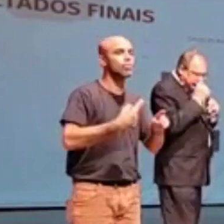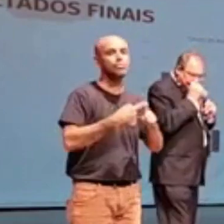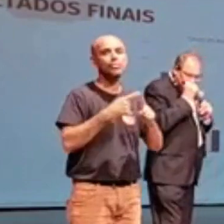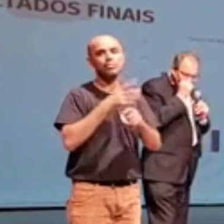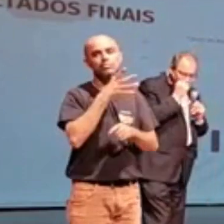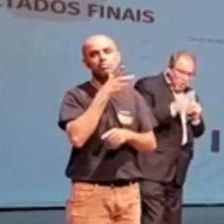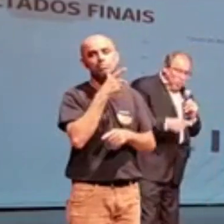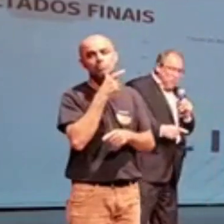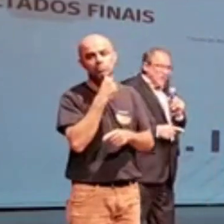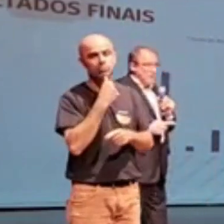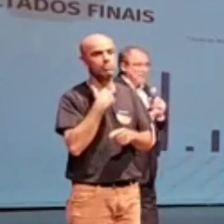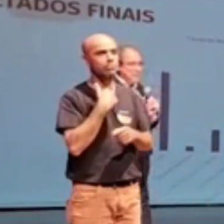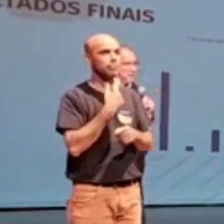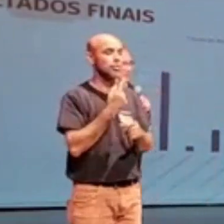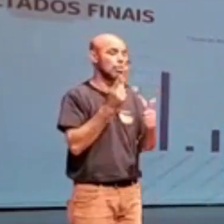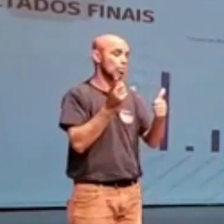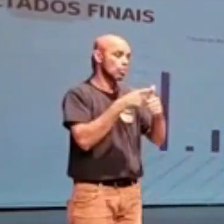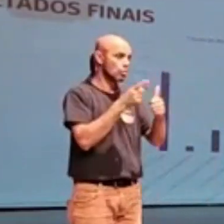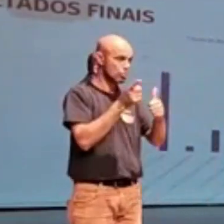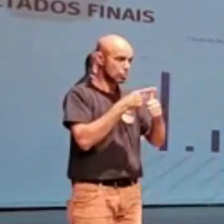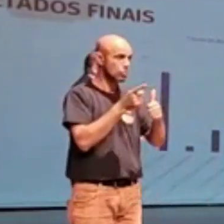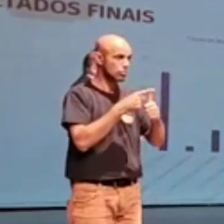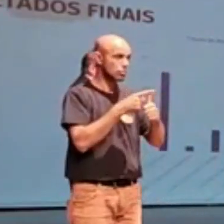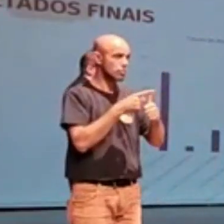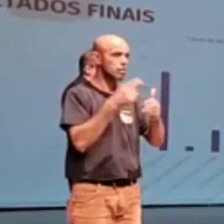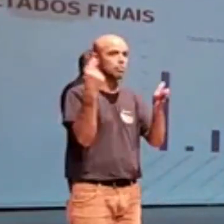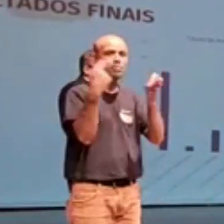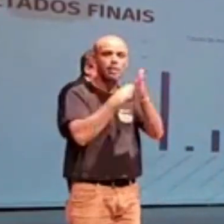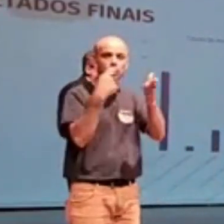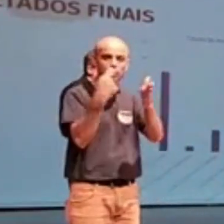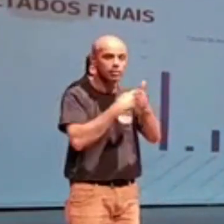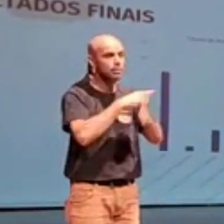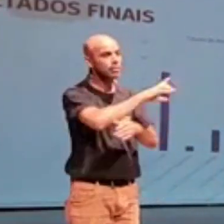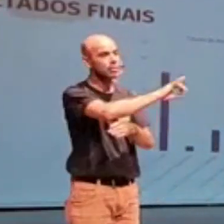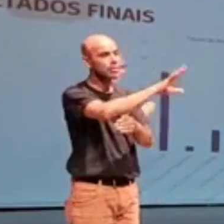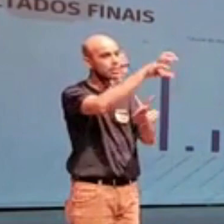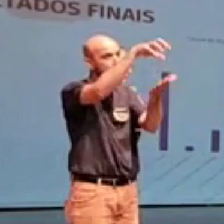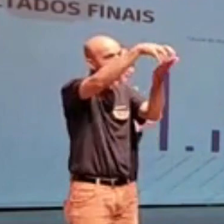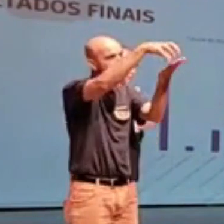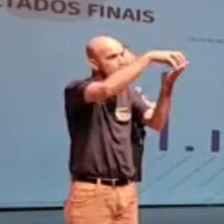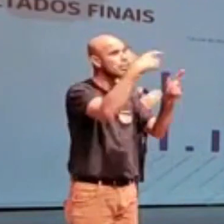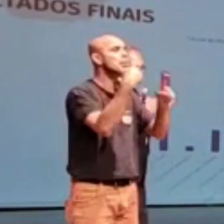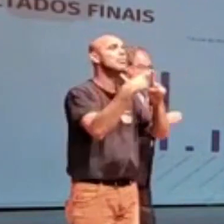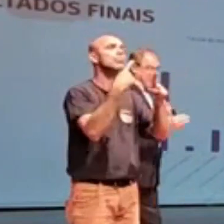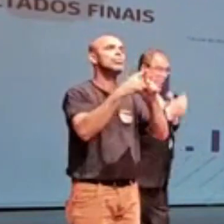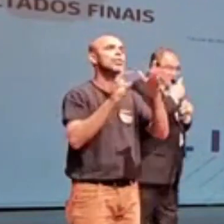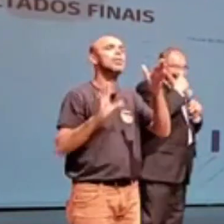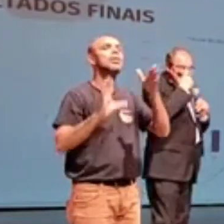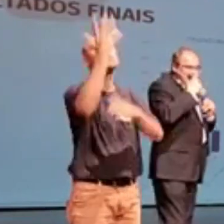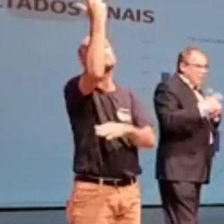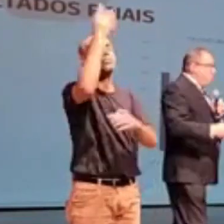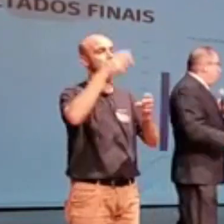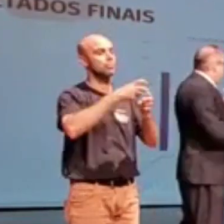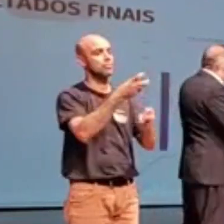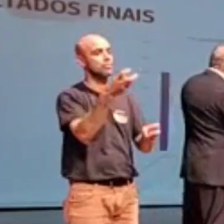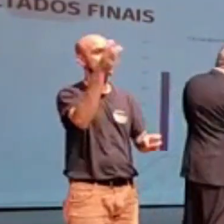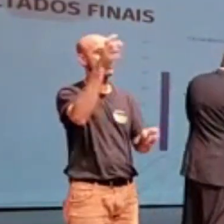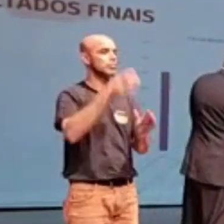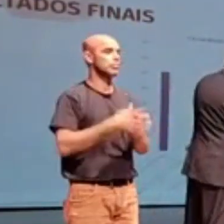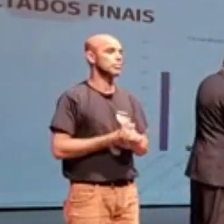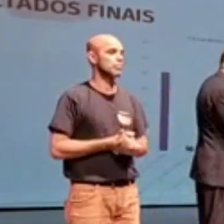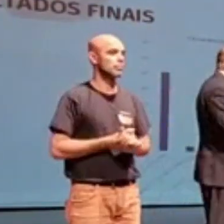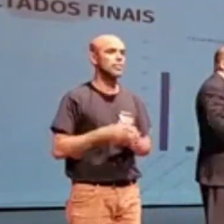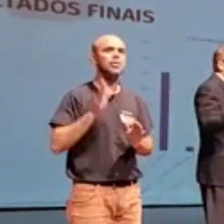aqui. Uma que foi perguntado para cada centro, por que não está sendo, qual a causa principal? Uma que já